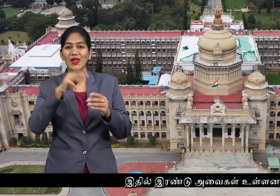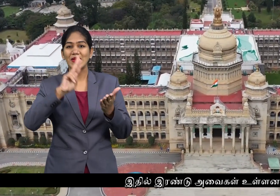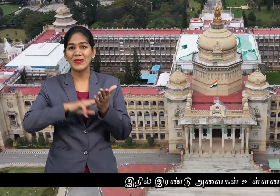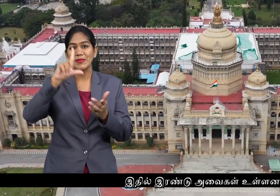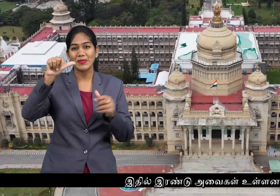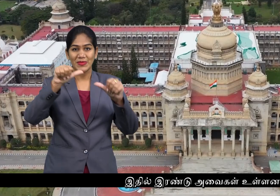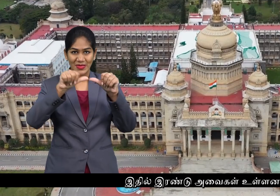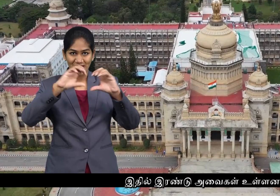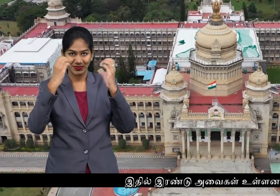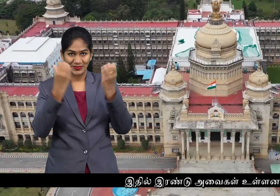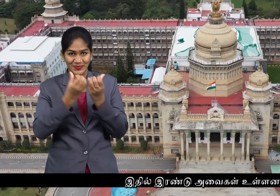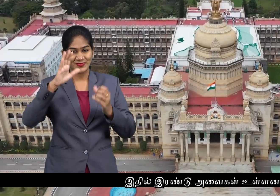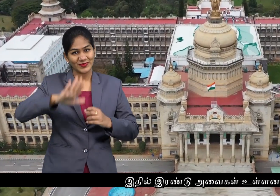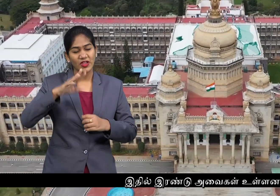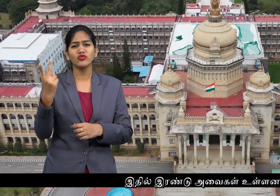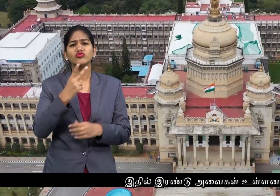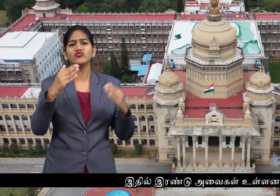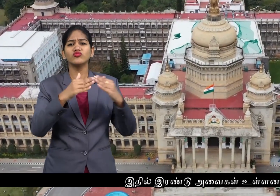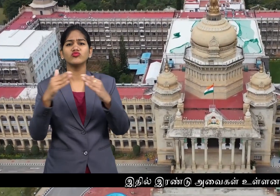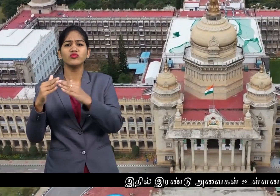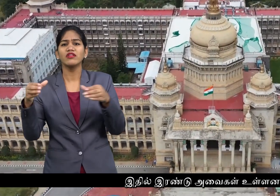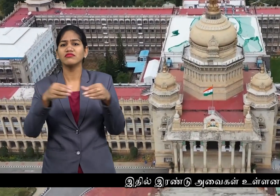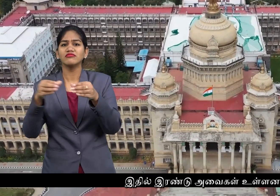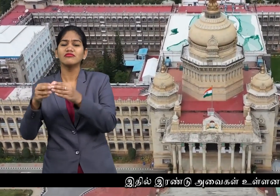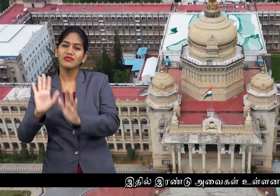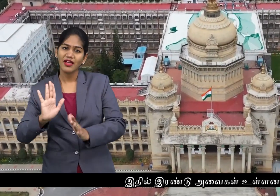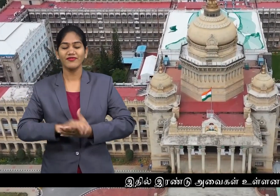இதில் 2 அவைகள் உள்ளன.